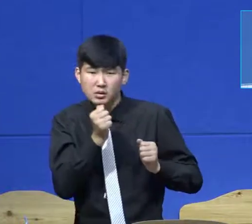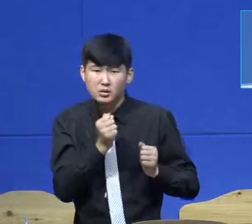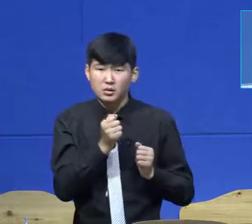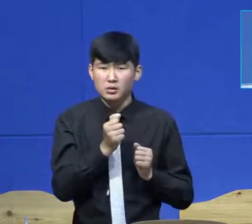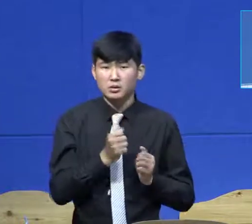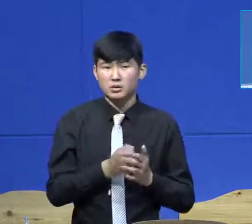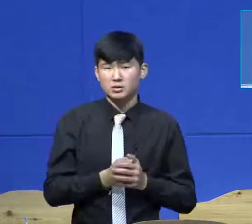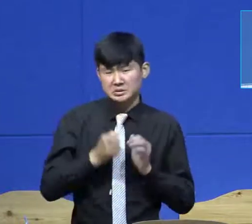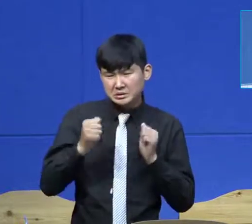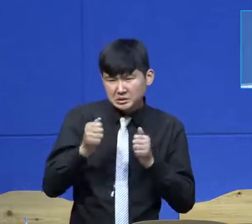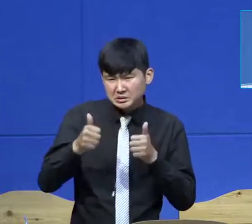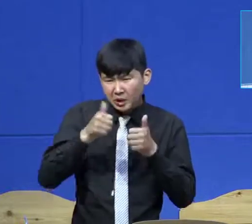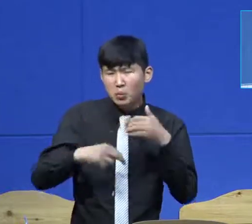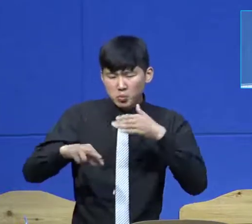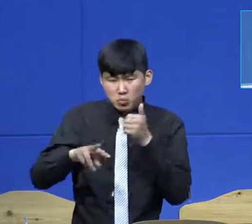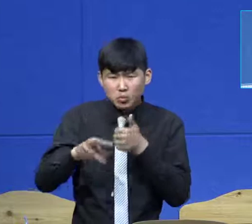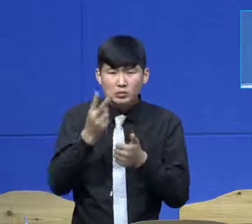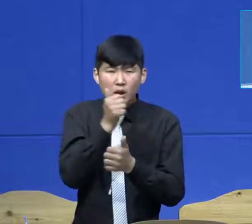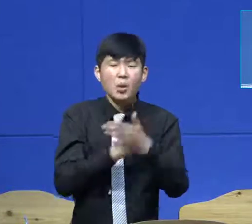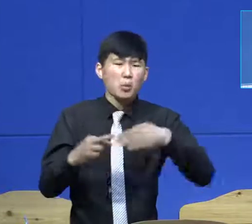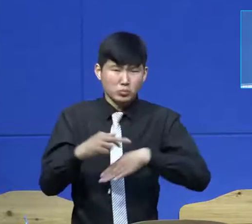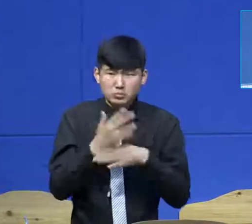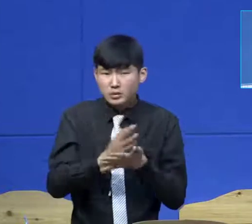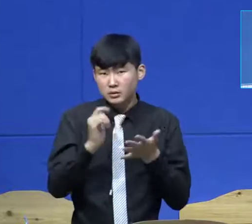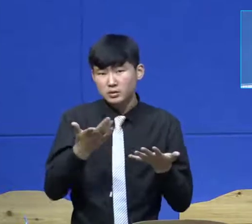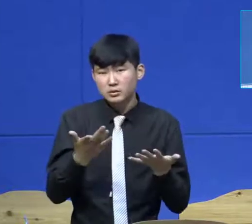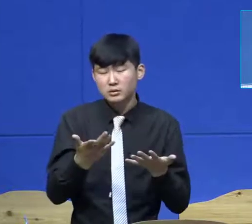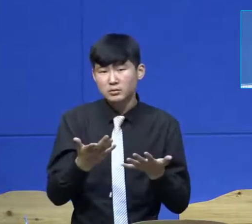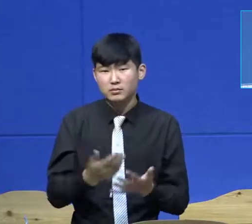сүсгэлтэйгээр хичингүү сайн үлдцгээдэг.